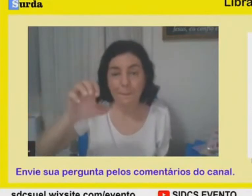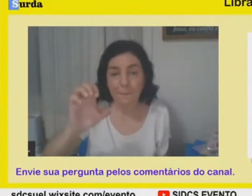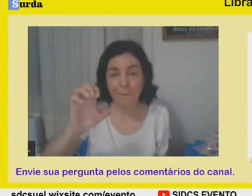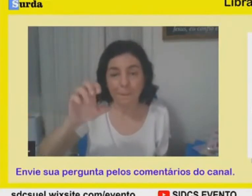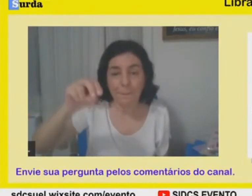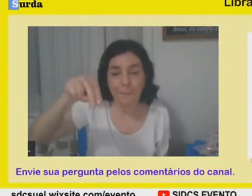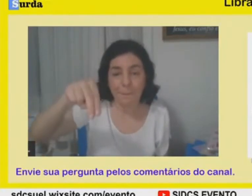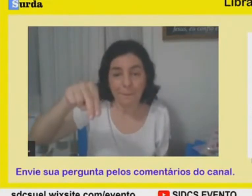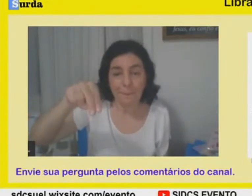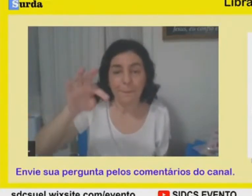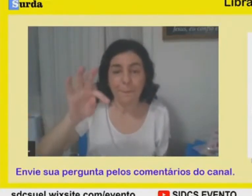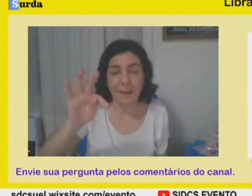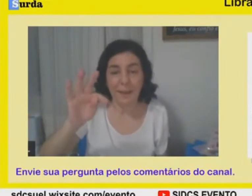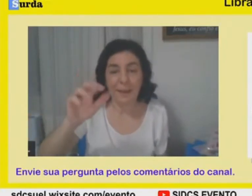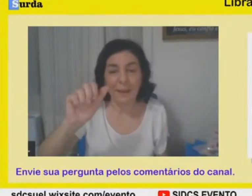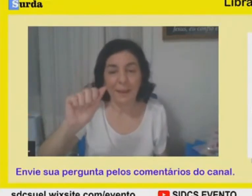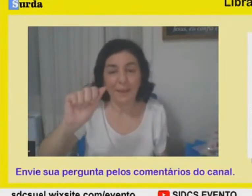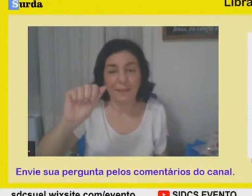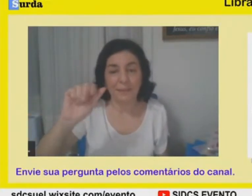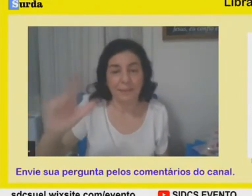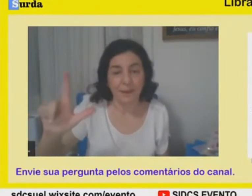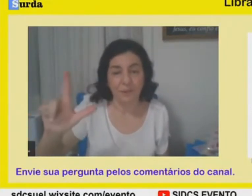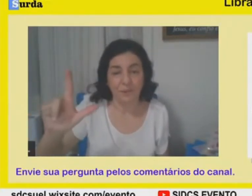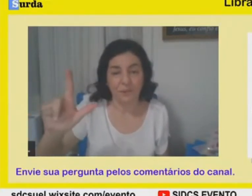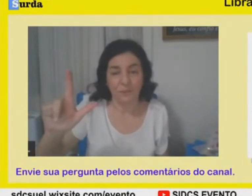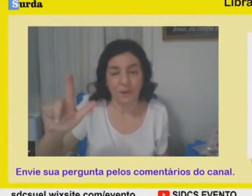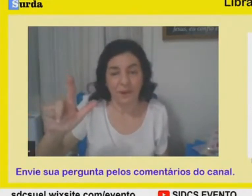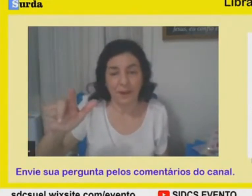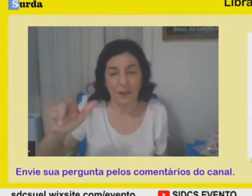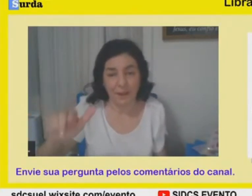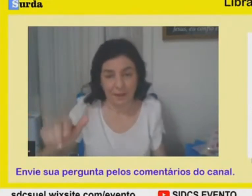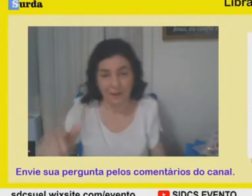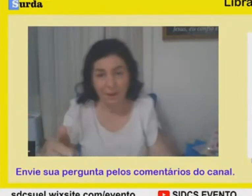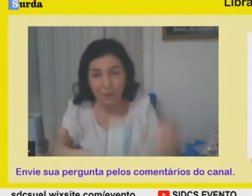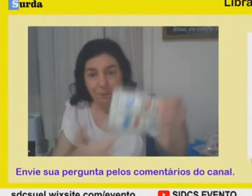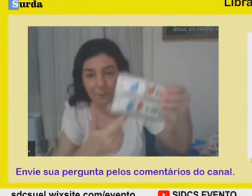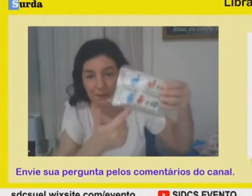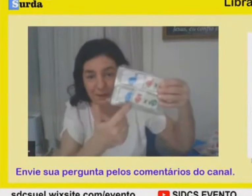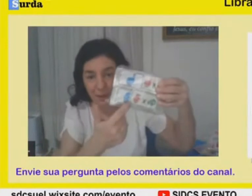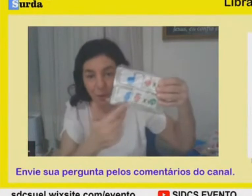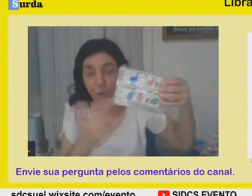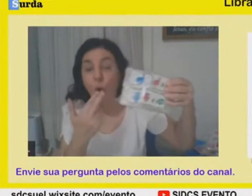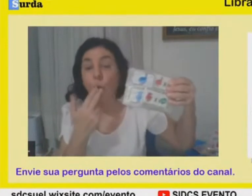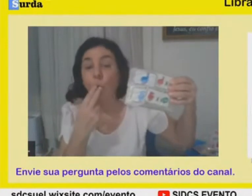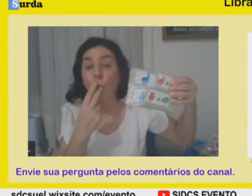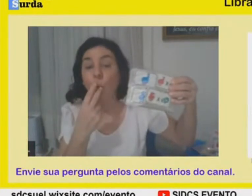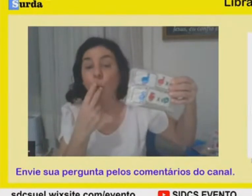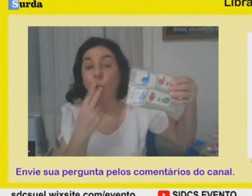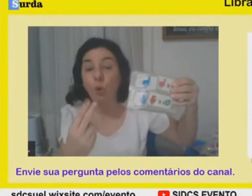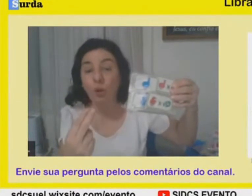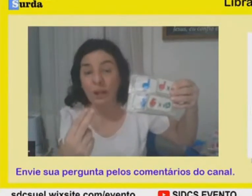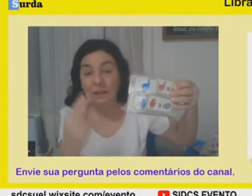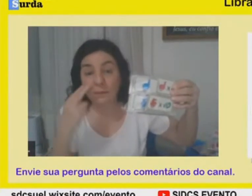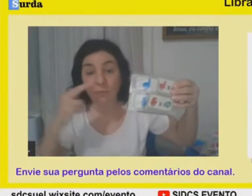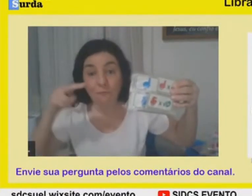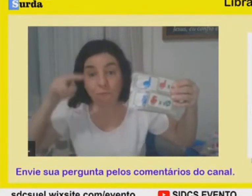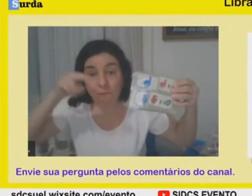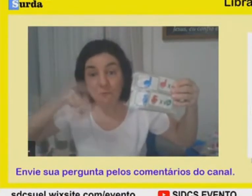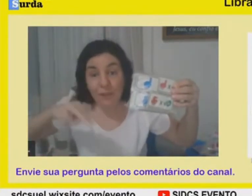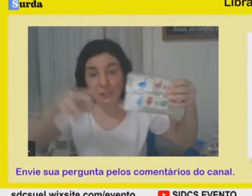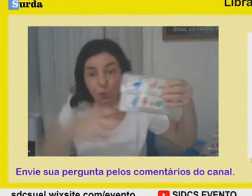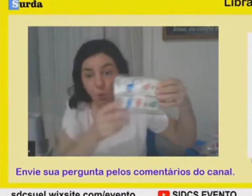Para pessoa que tem limitações mentais. Para o mental.